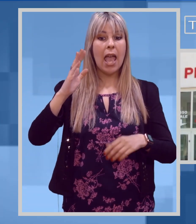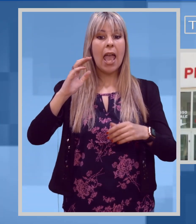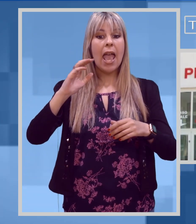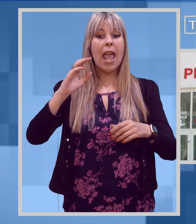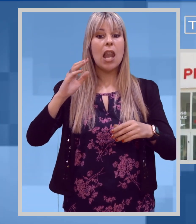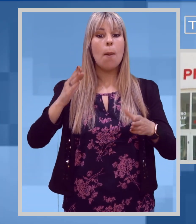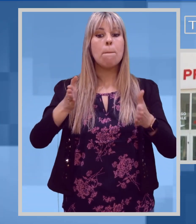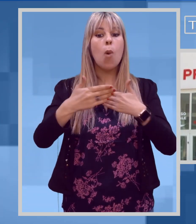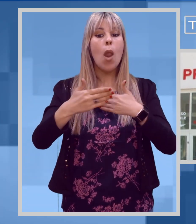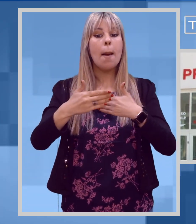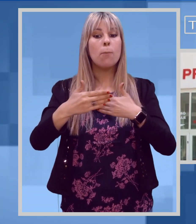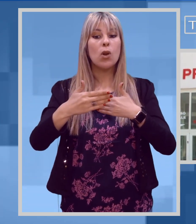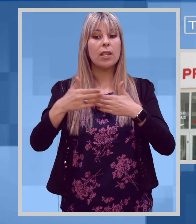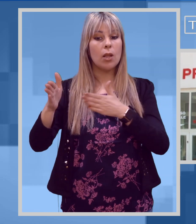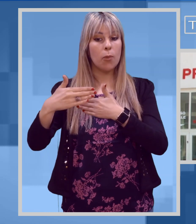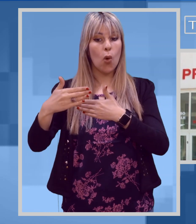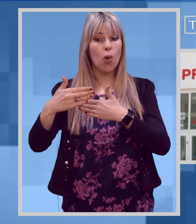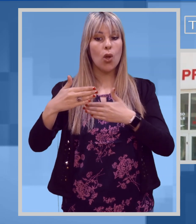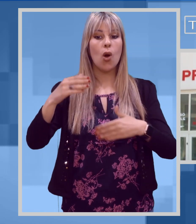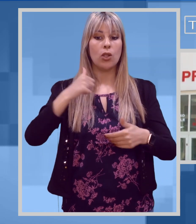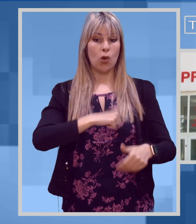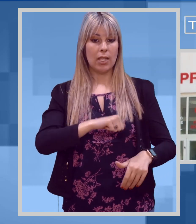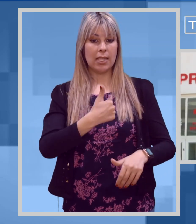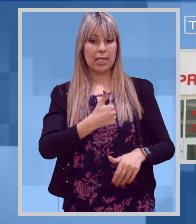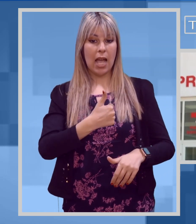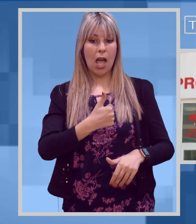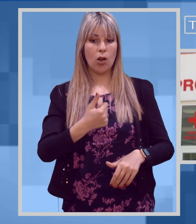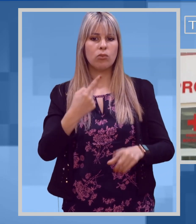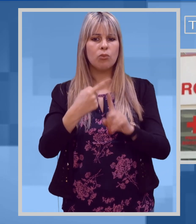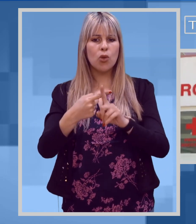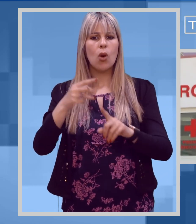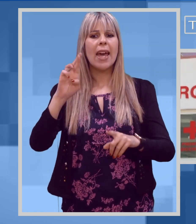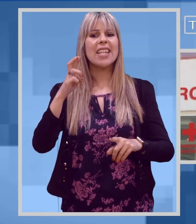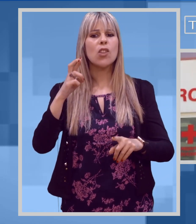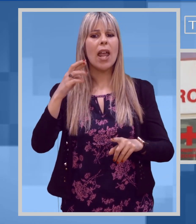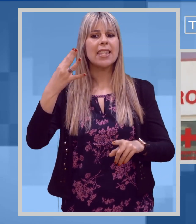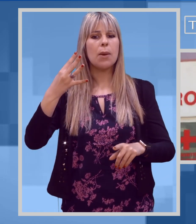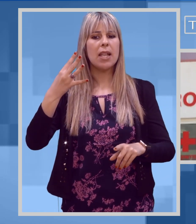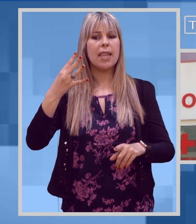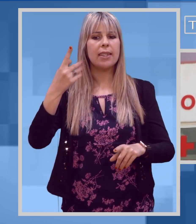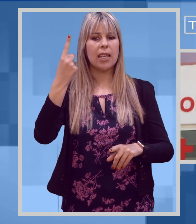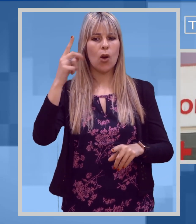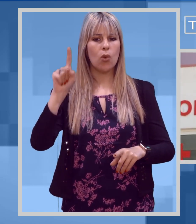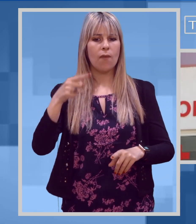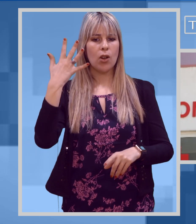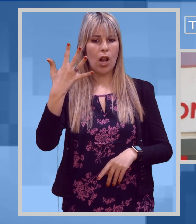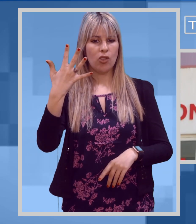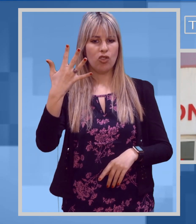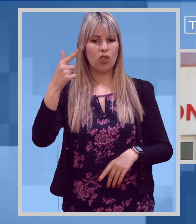poliambulatorio di Oristano, a cui si aggiungono una risonanza magnetica, 1,5